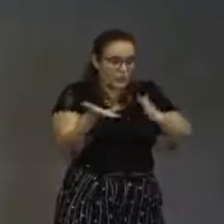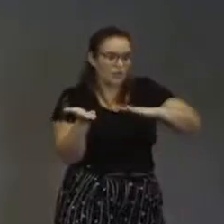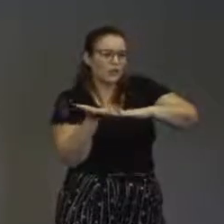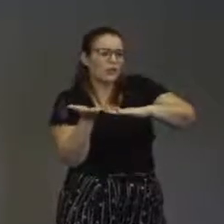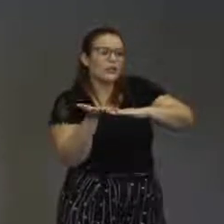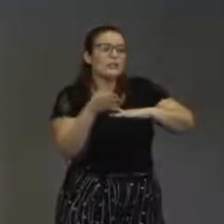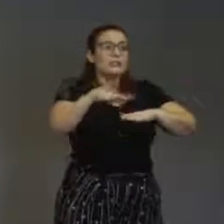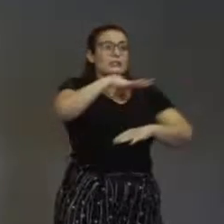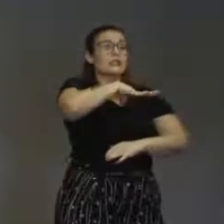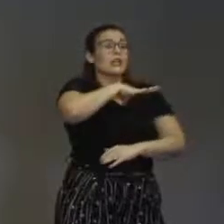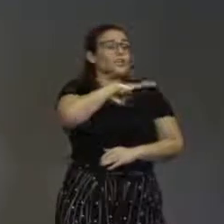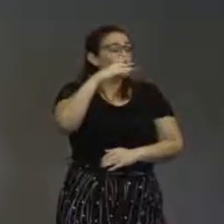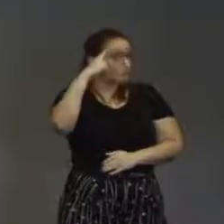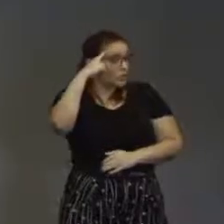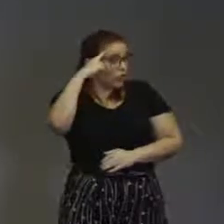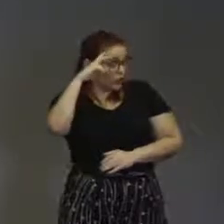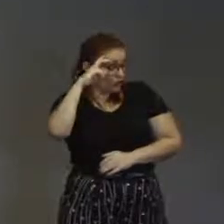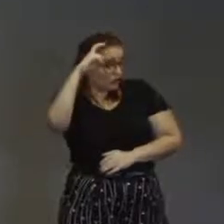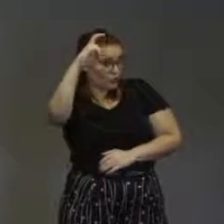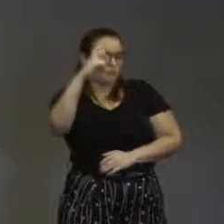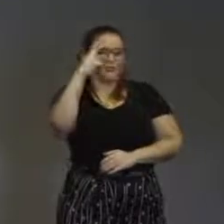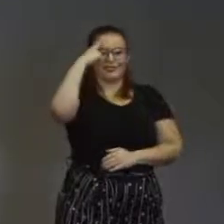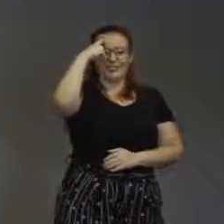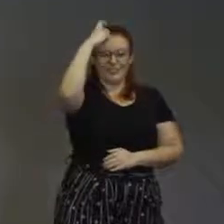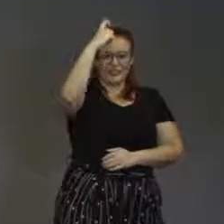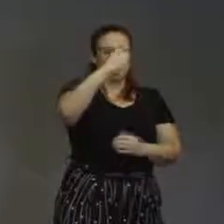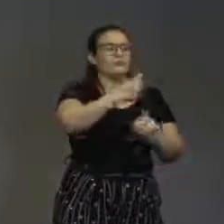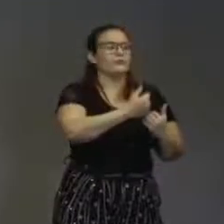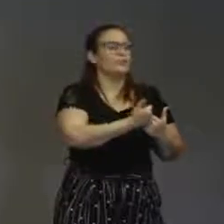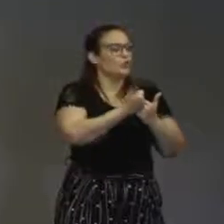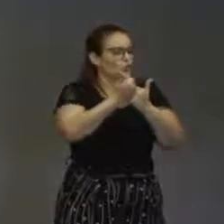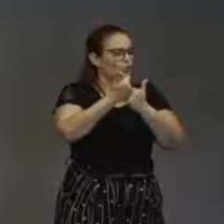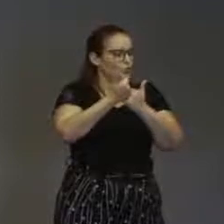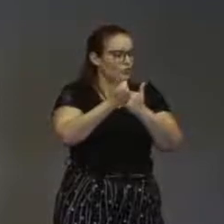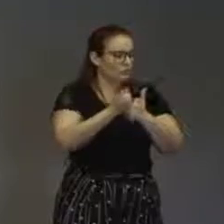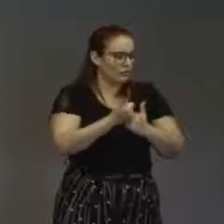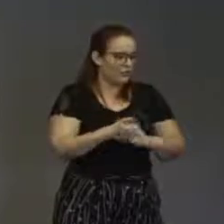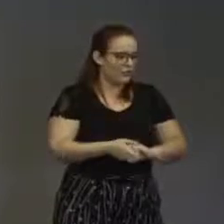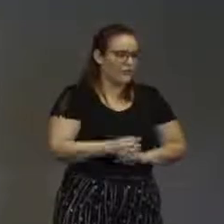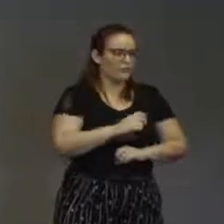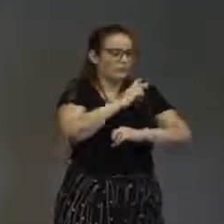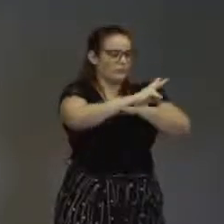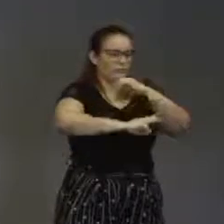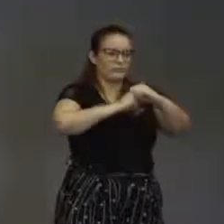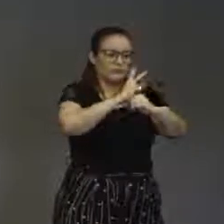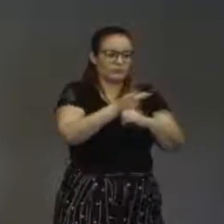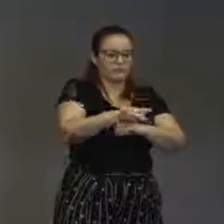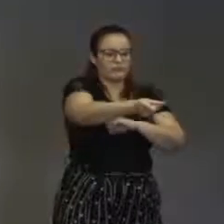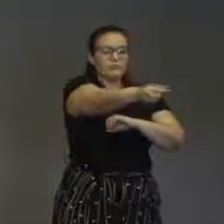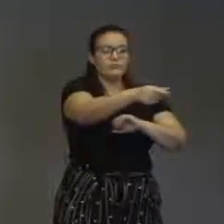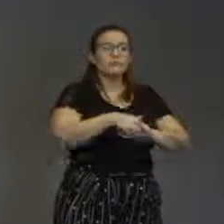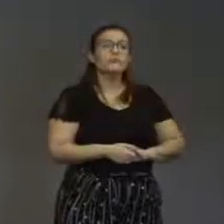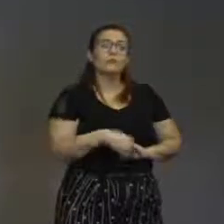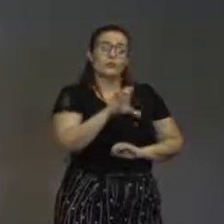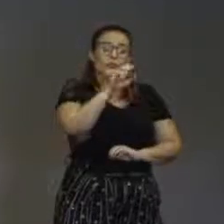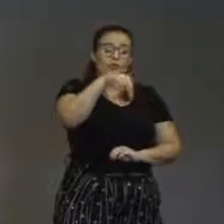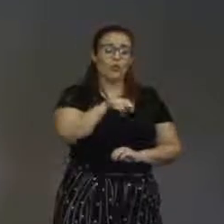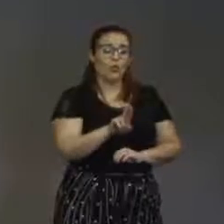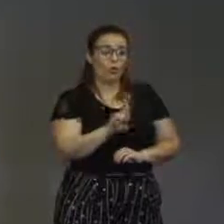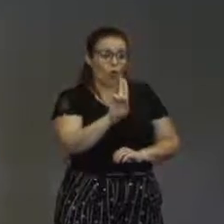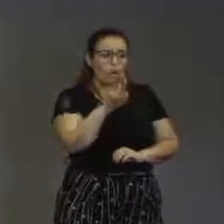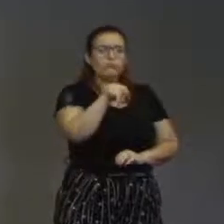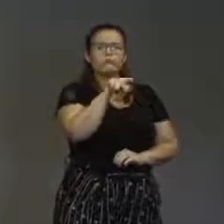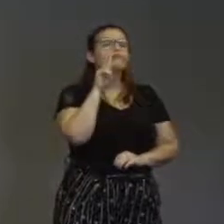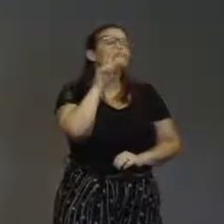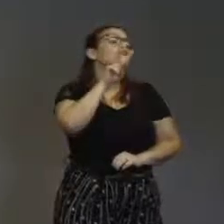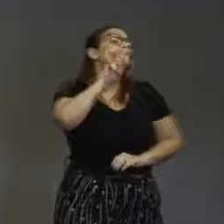inteligentes, criativas e sustentáveis. A ONU, Organização das Nações Unidas, prevê que em